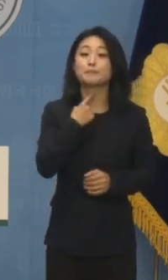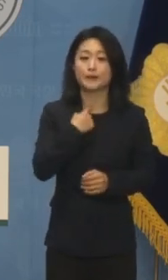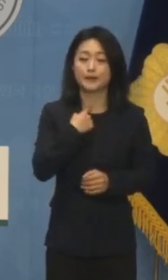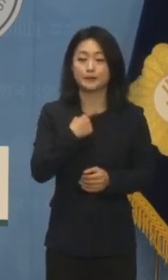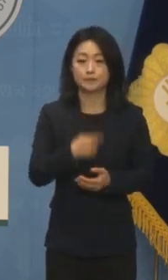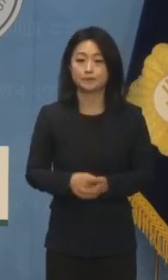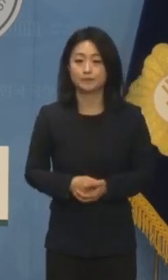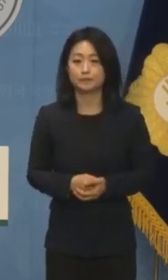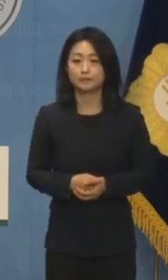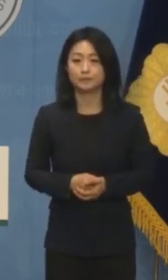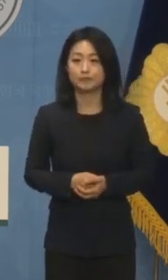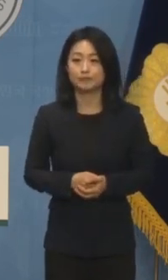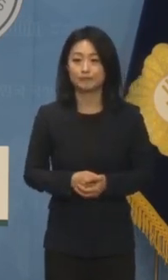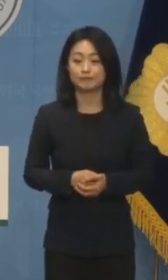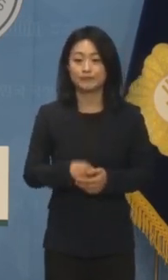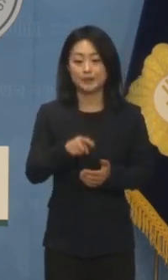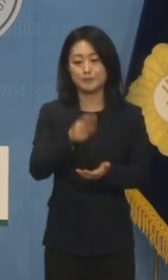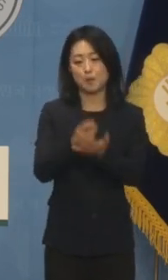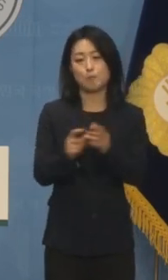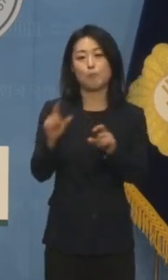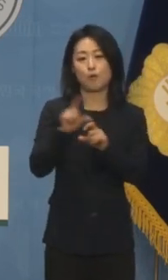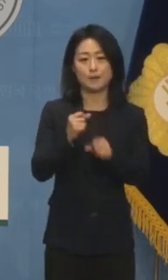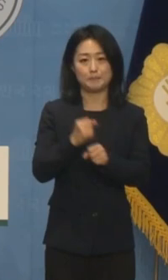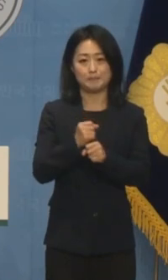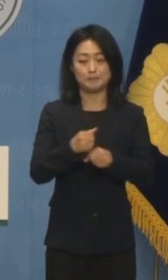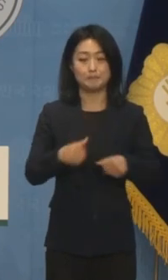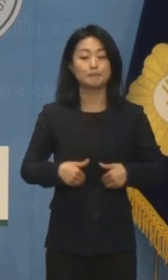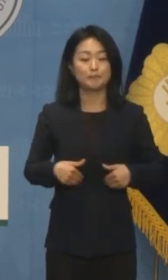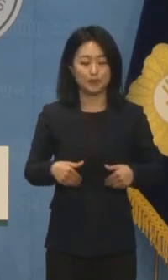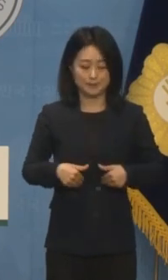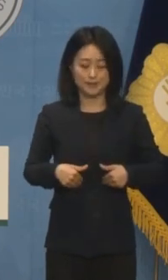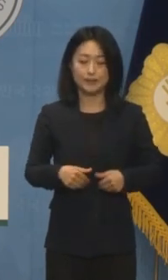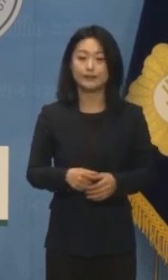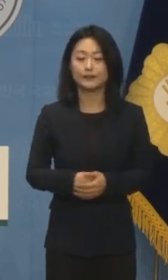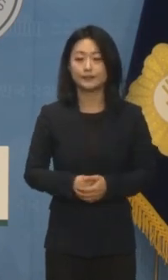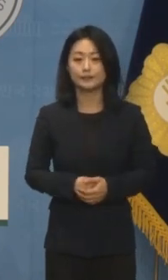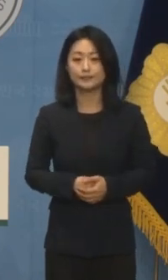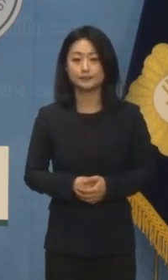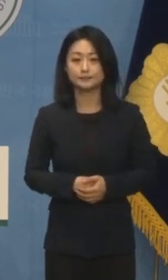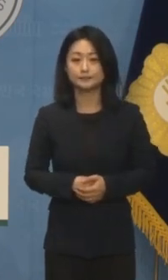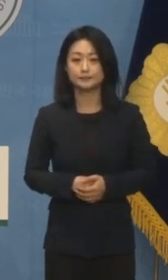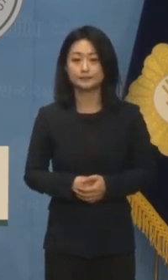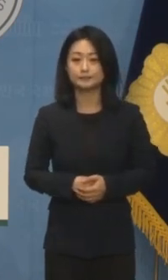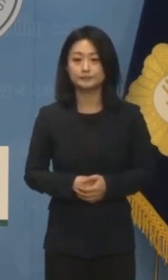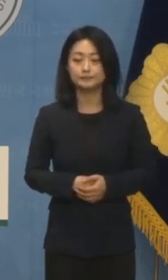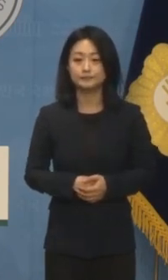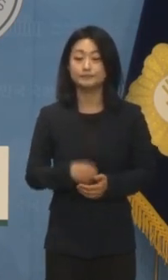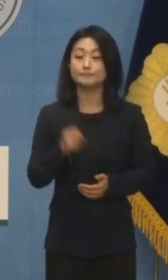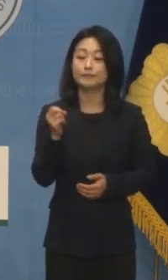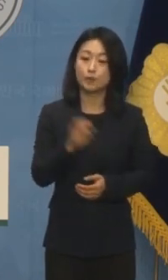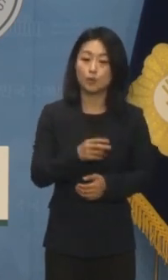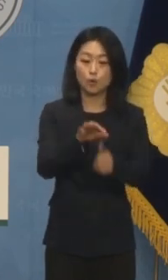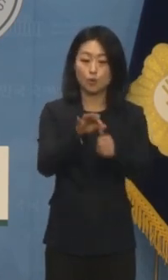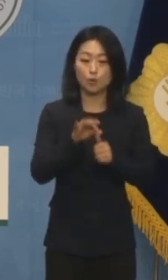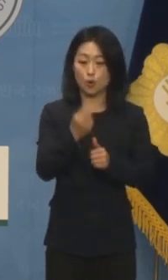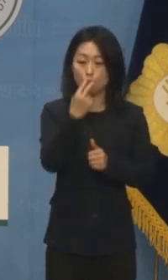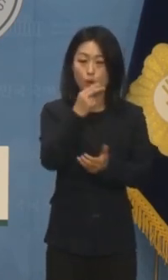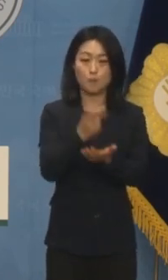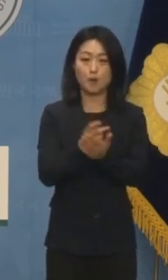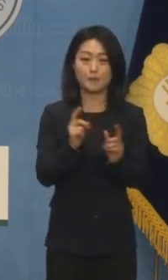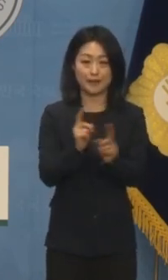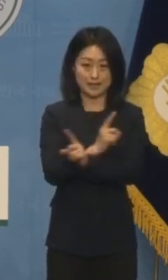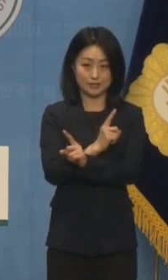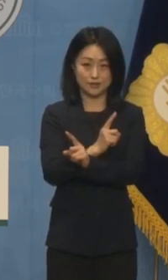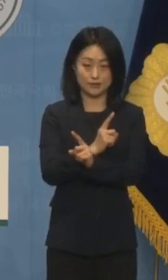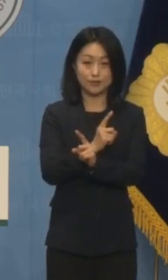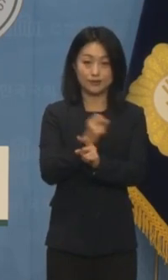빠졌습니까? 실제로 제도의 보완을 통해서 반드시 해소해야 될 내용입니다. 끝으로 고용보험법 개정을 통해 배우자